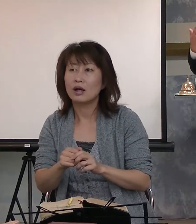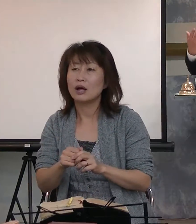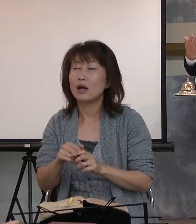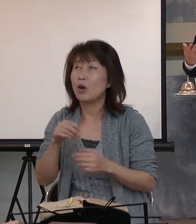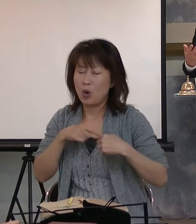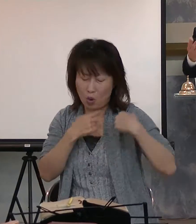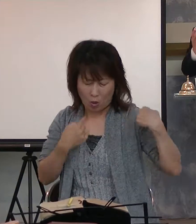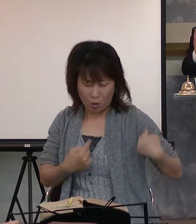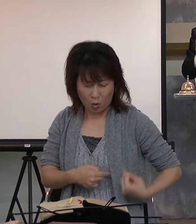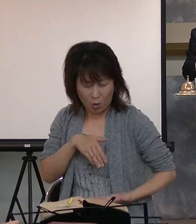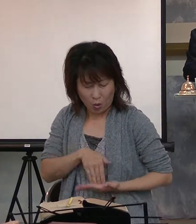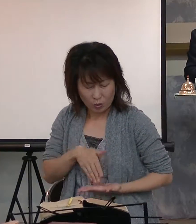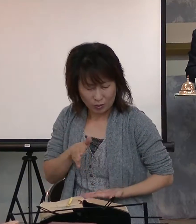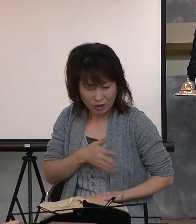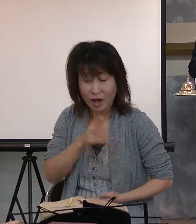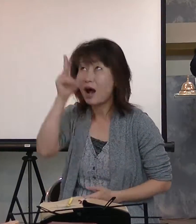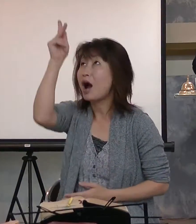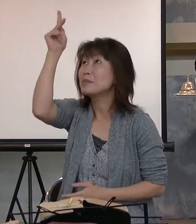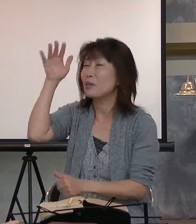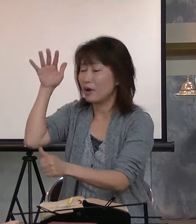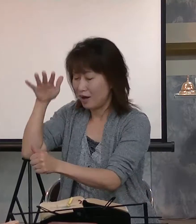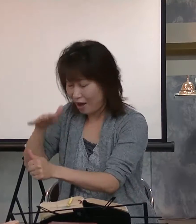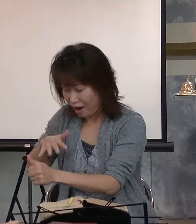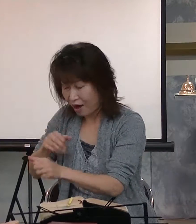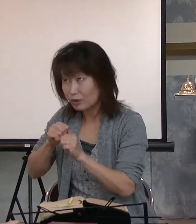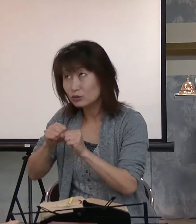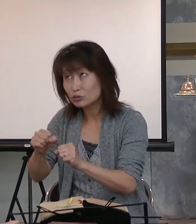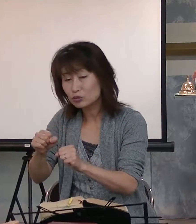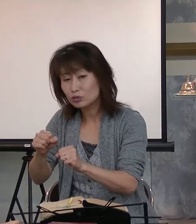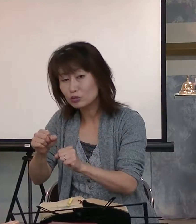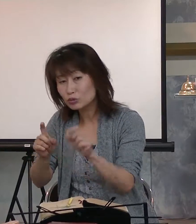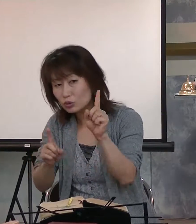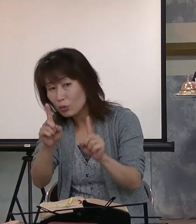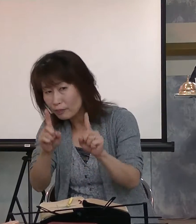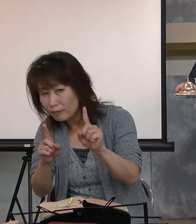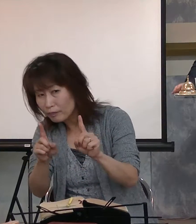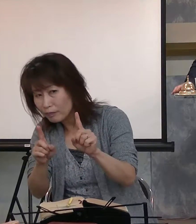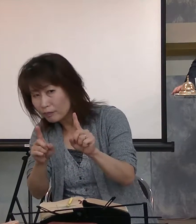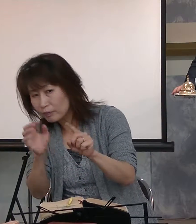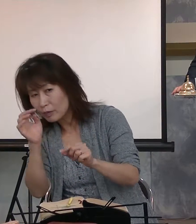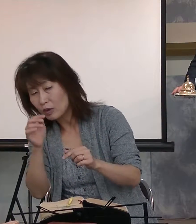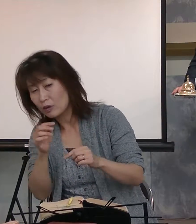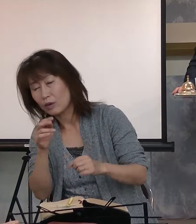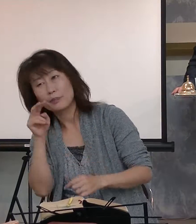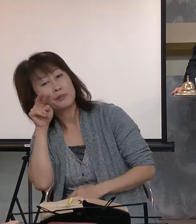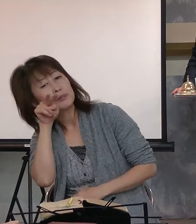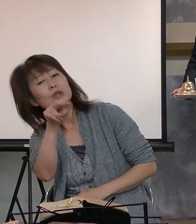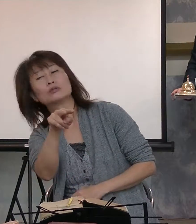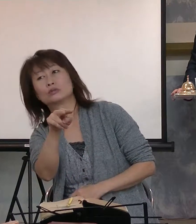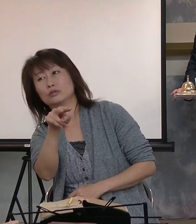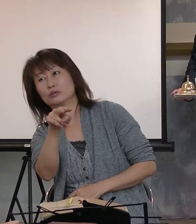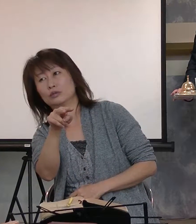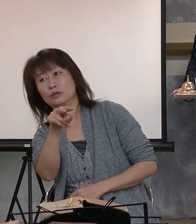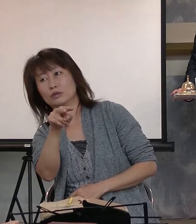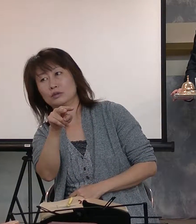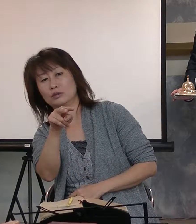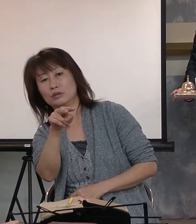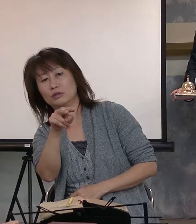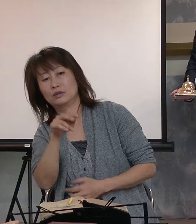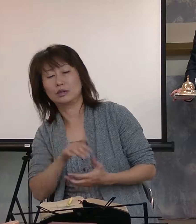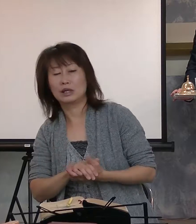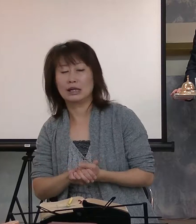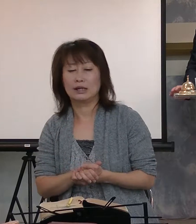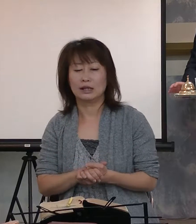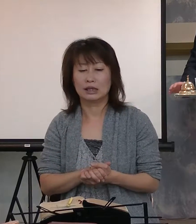礼拝するものを神は認めているので、我々はそれ